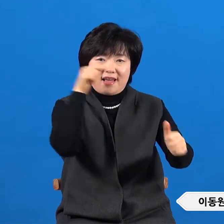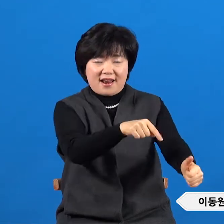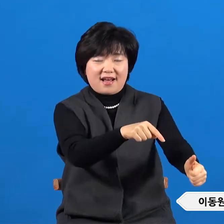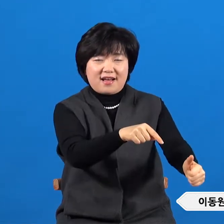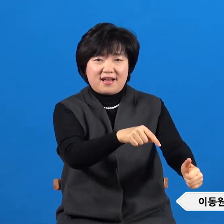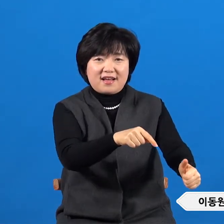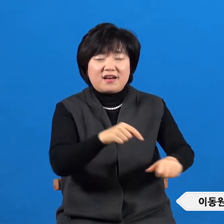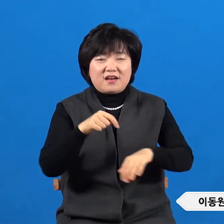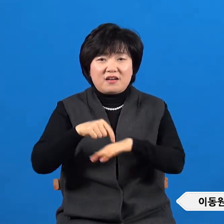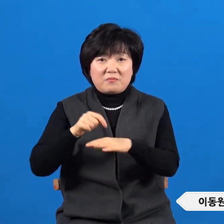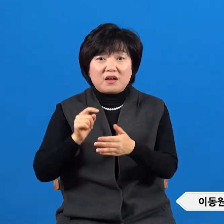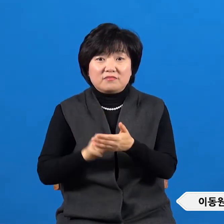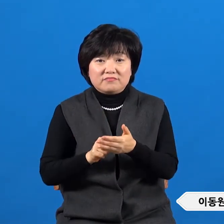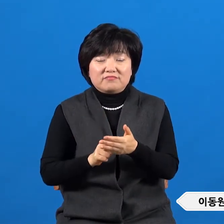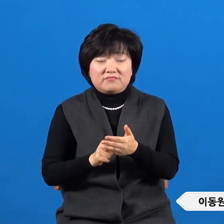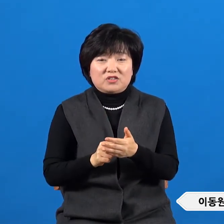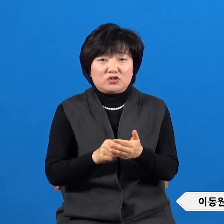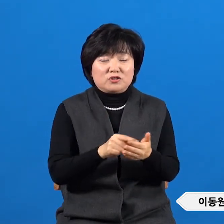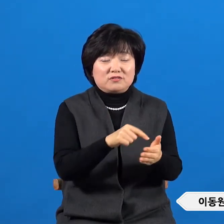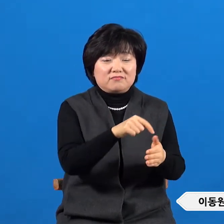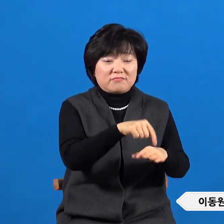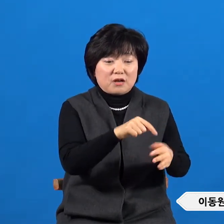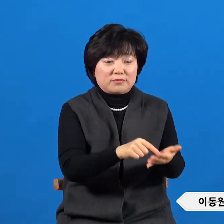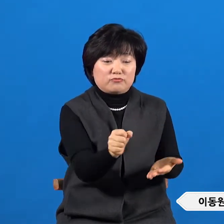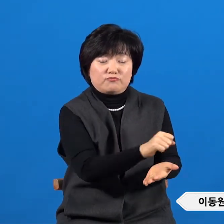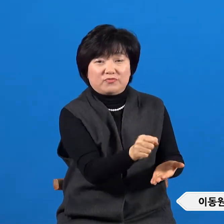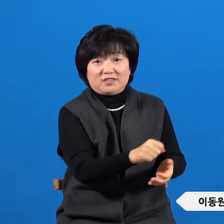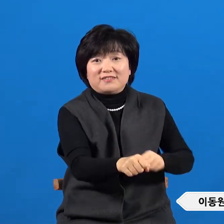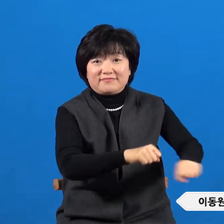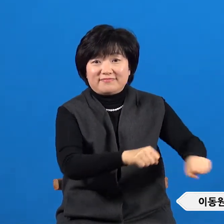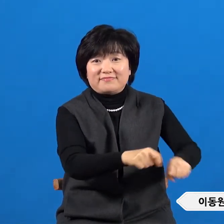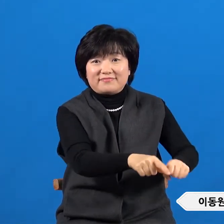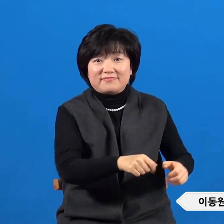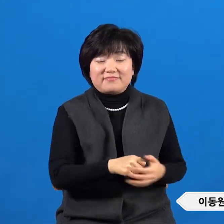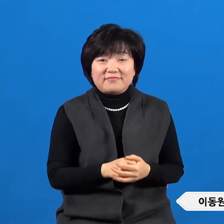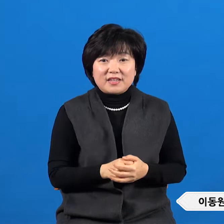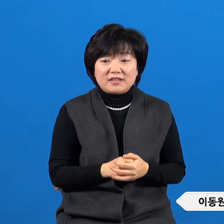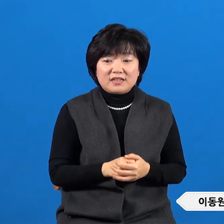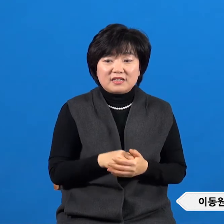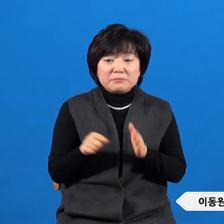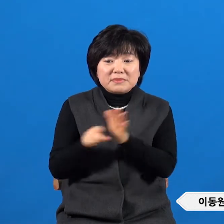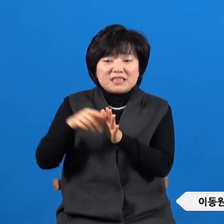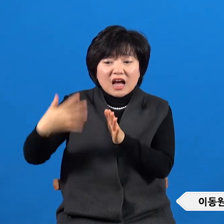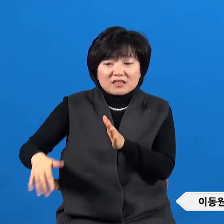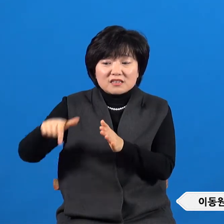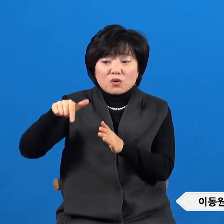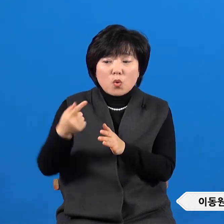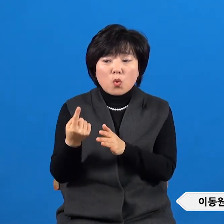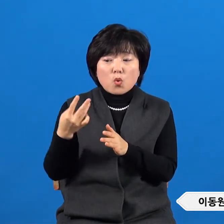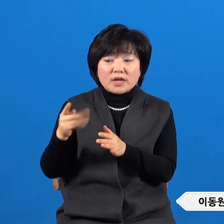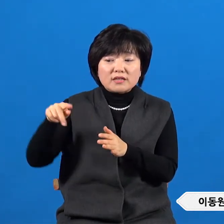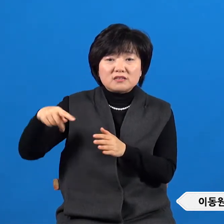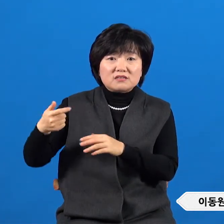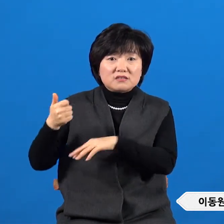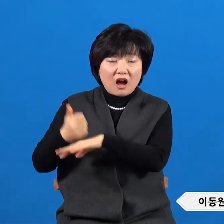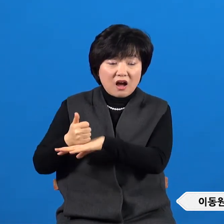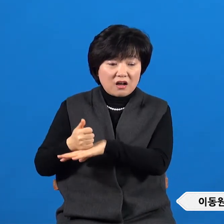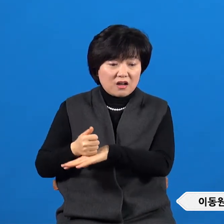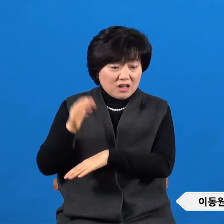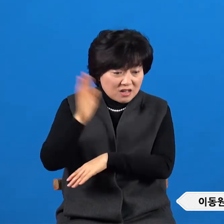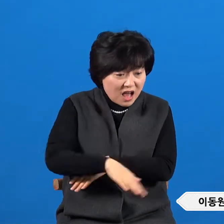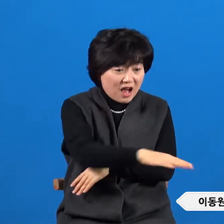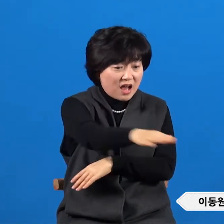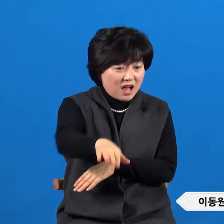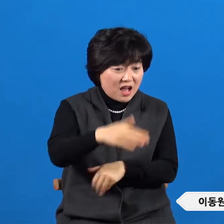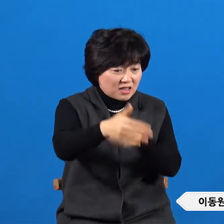헌신하도록 그들의 마음을 움직이십니다. 여기 불신자인 고레스가 하나님의 백성들에게